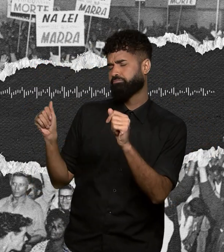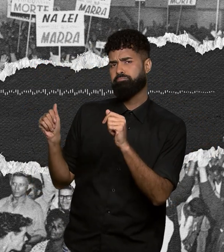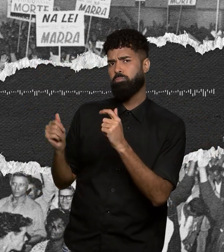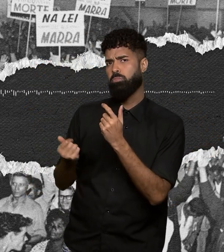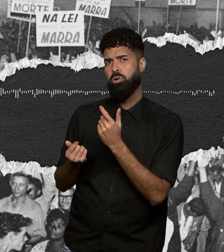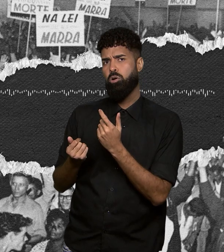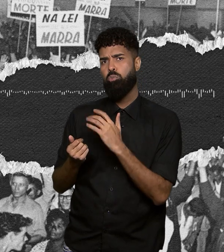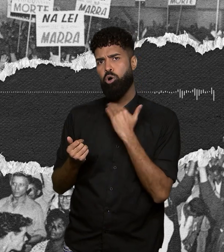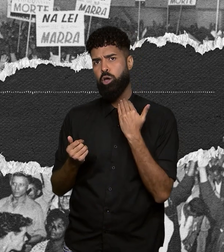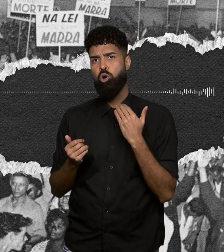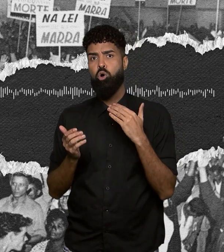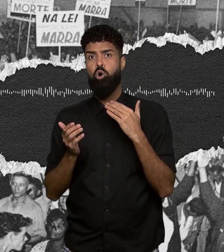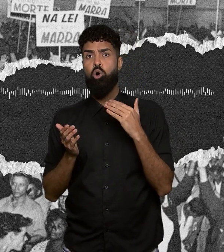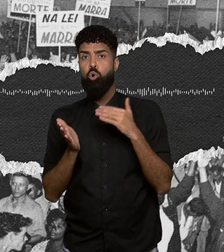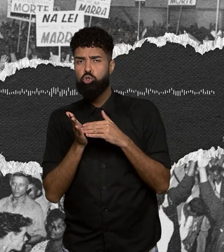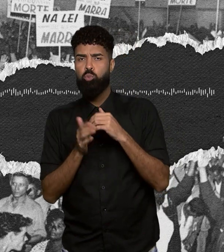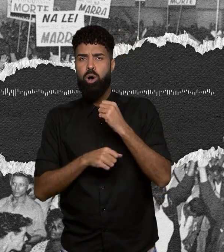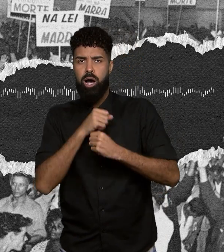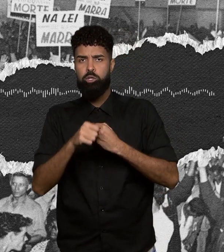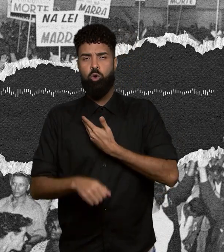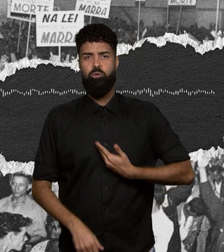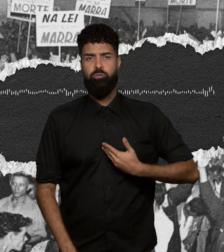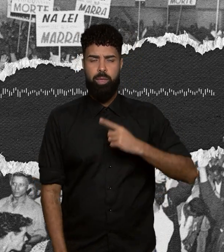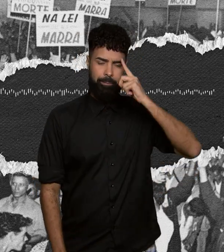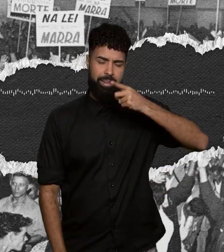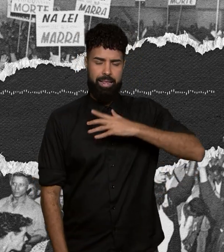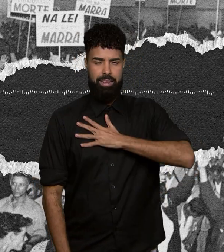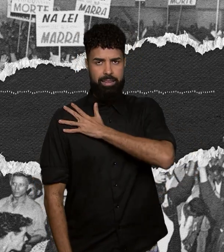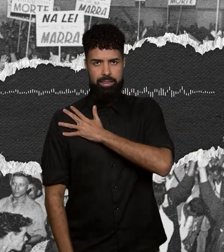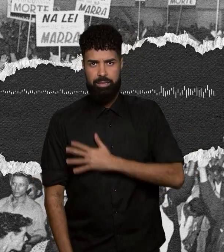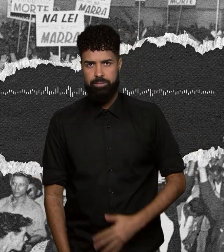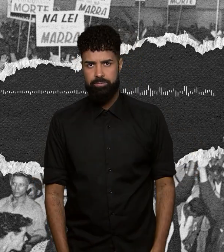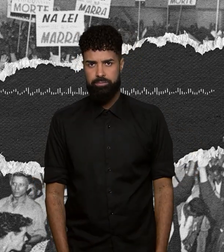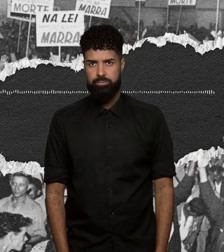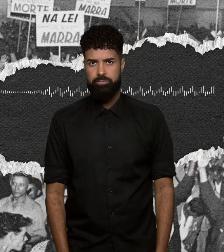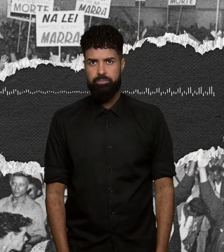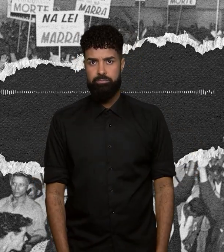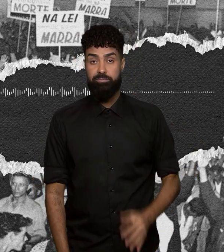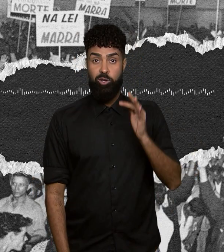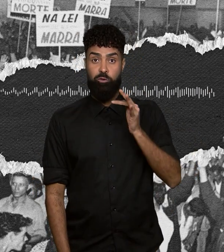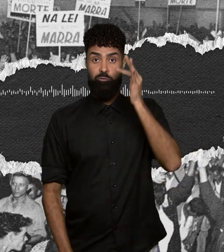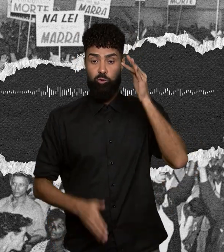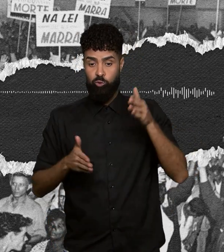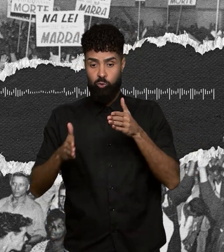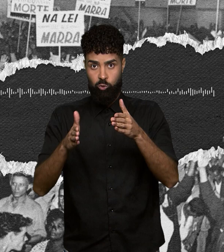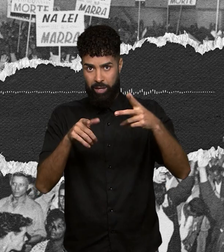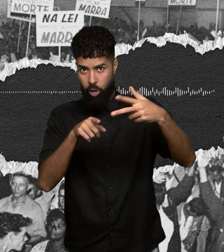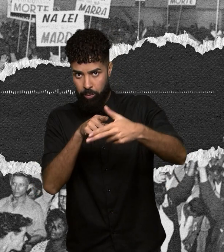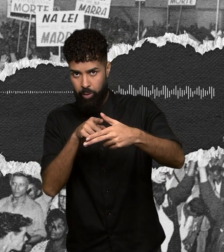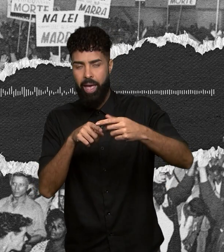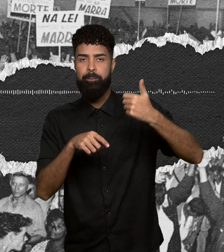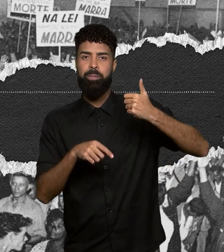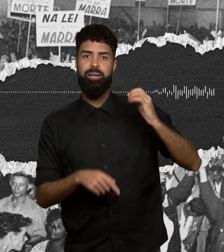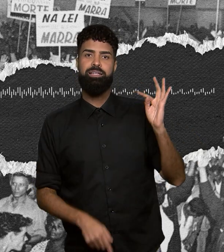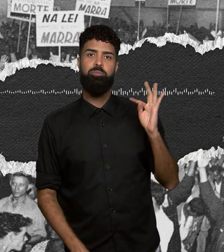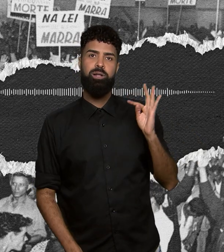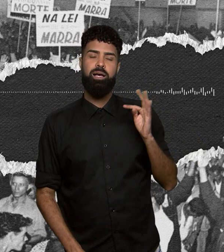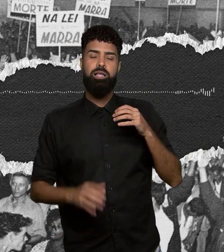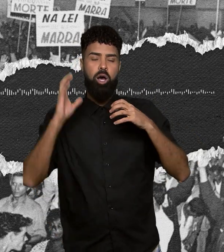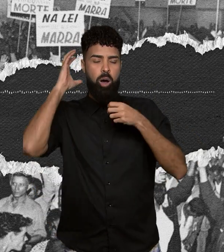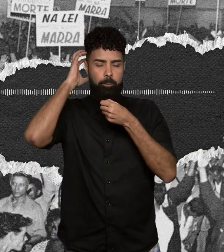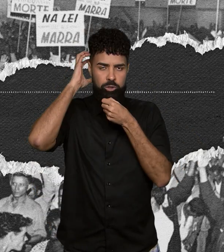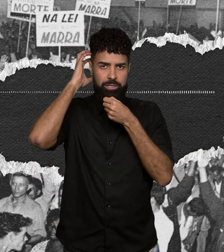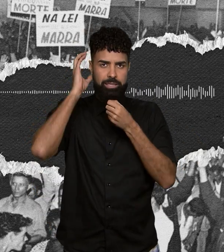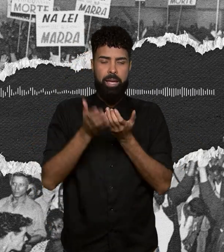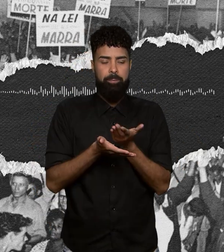último ano do governo militar fotor interrompido é a primeira temporada do podcast Perdas